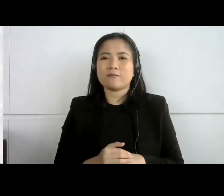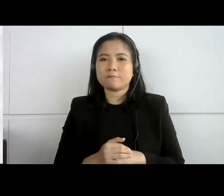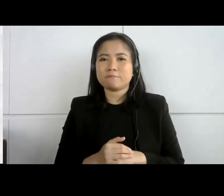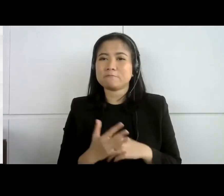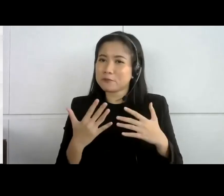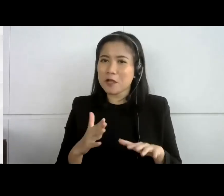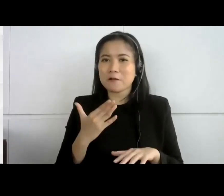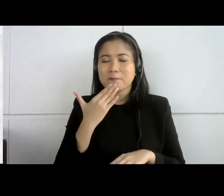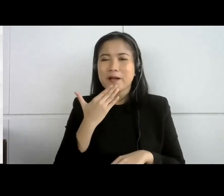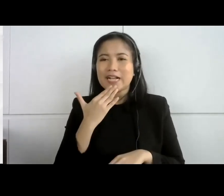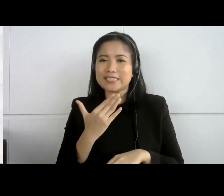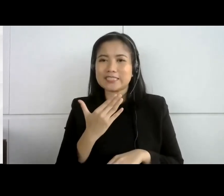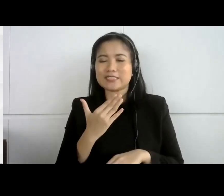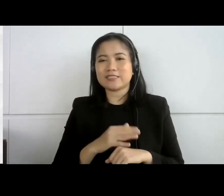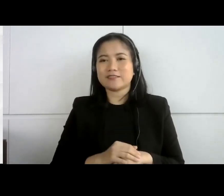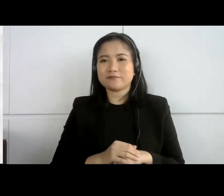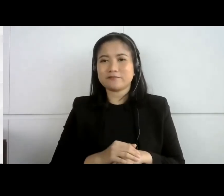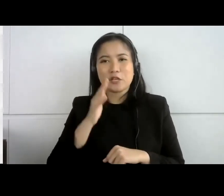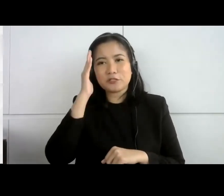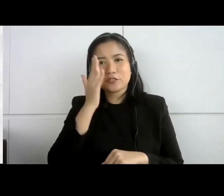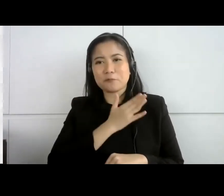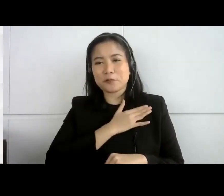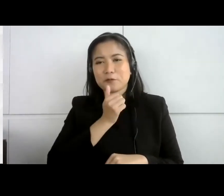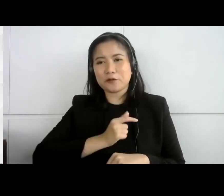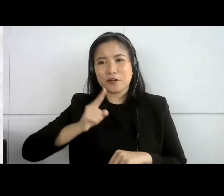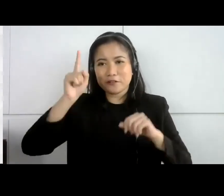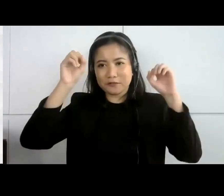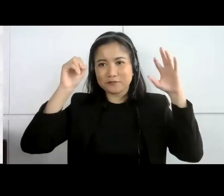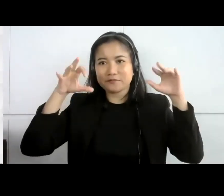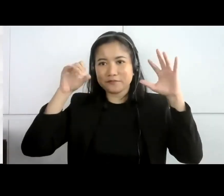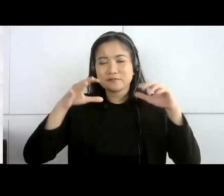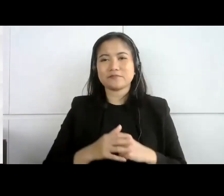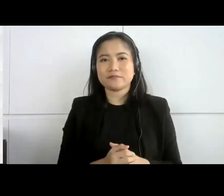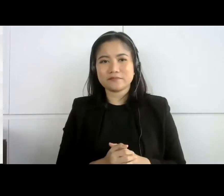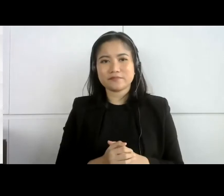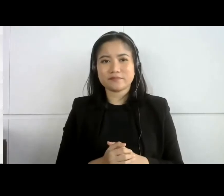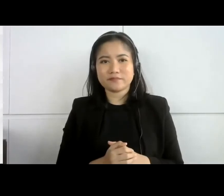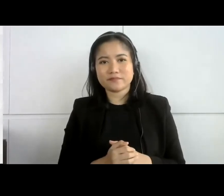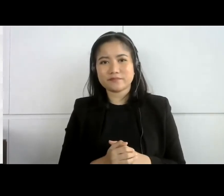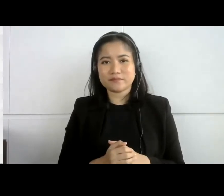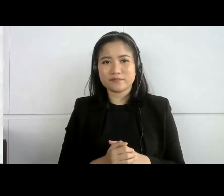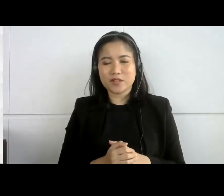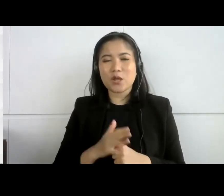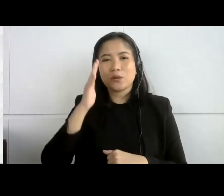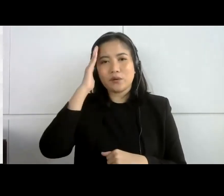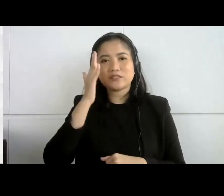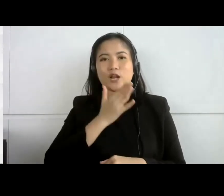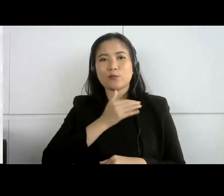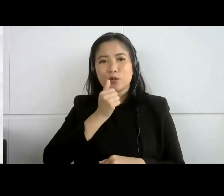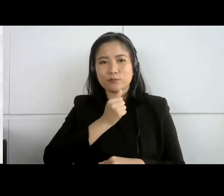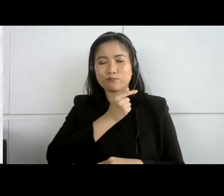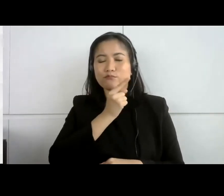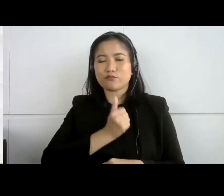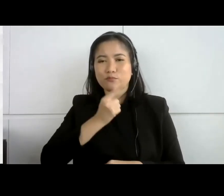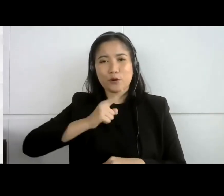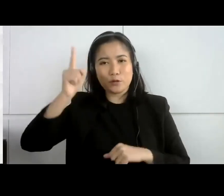Sekian, terima kasih. Assalamualaikum warahmatullahi wabarakatuh. Waalaikumsalam warahmatullahi wabarakatuh. Terima kasih Ibu Nurfadilah.